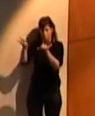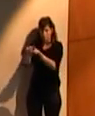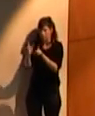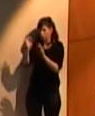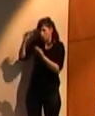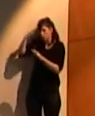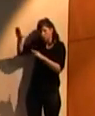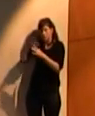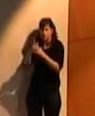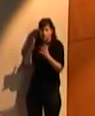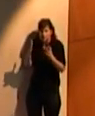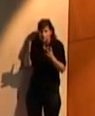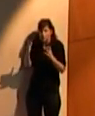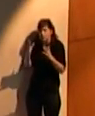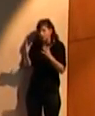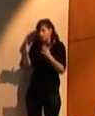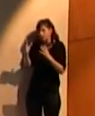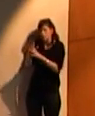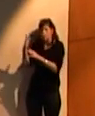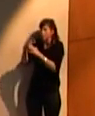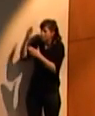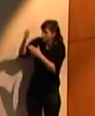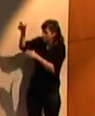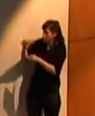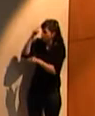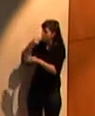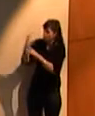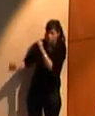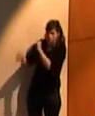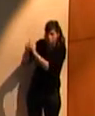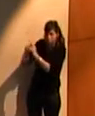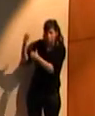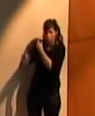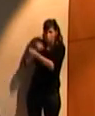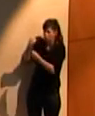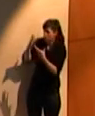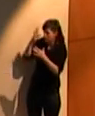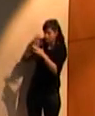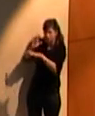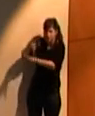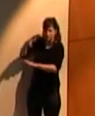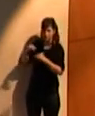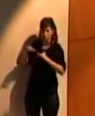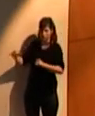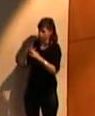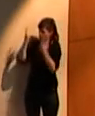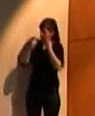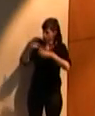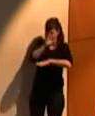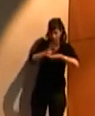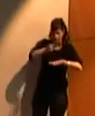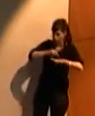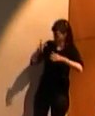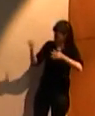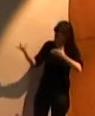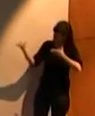et l'hypersensibilité comme une richesse qu'on aimerait insuffler dans nos projets d'architecture. Pour rendre les